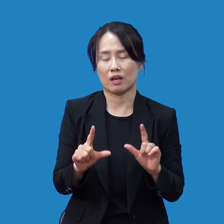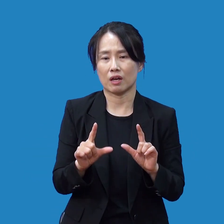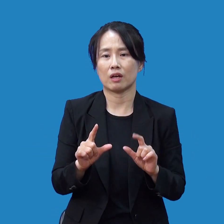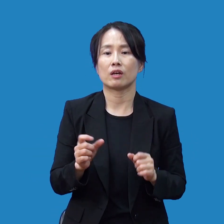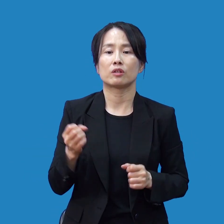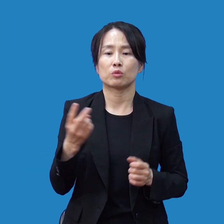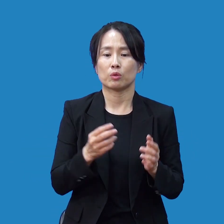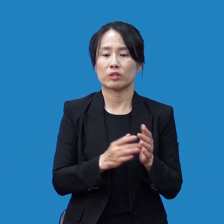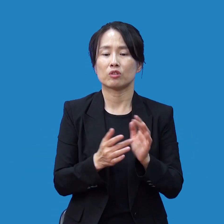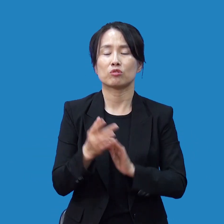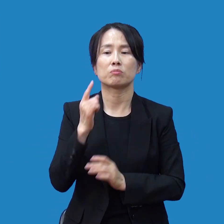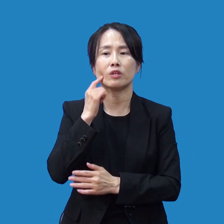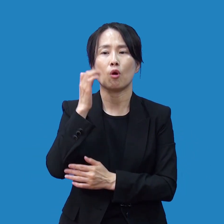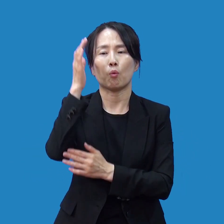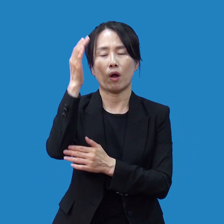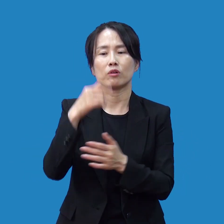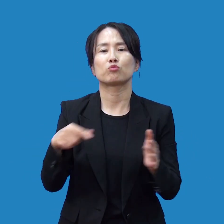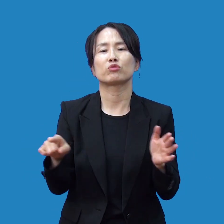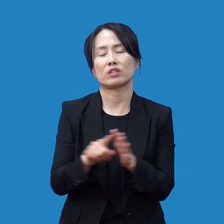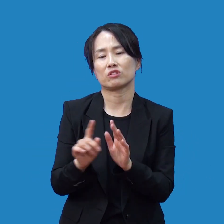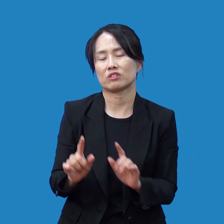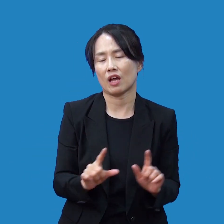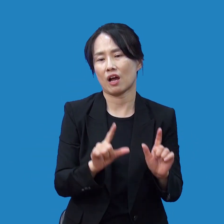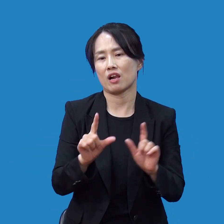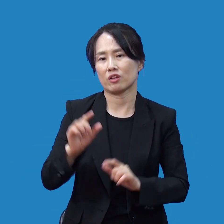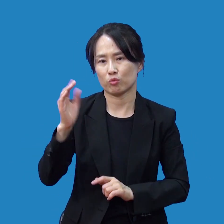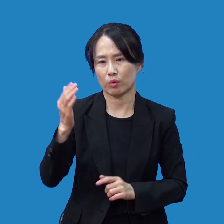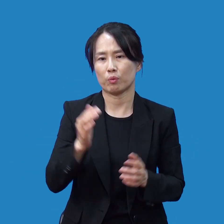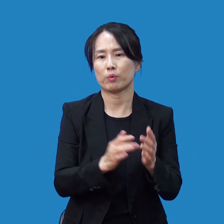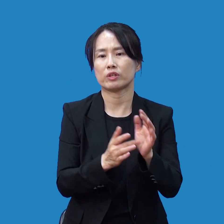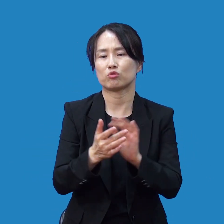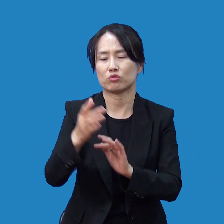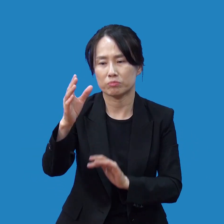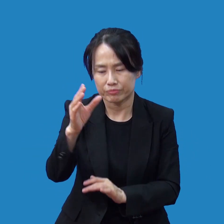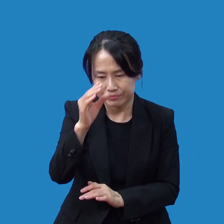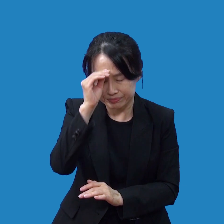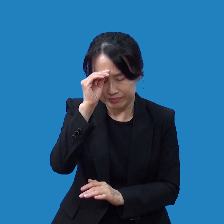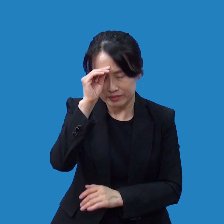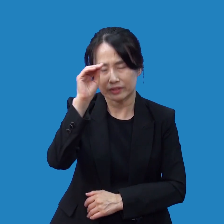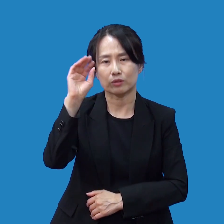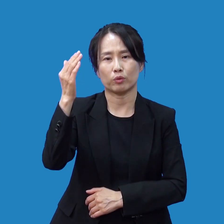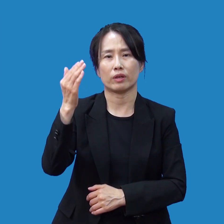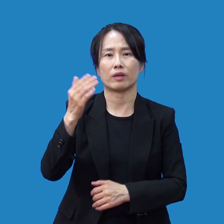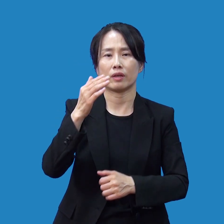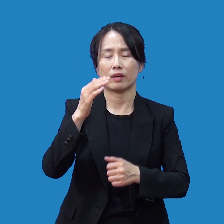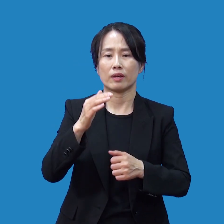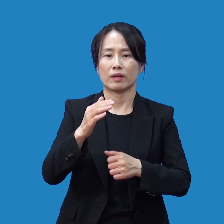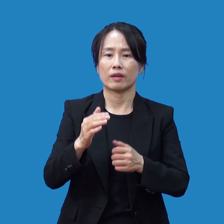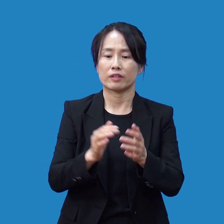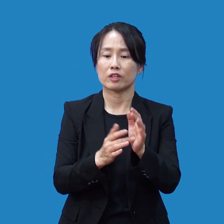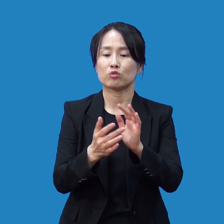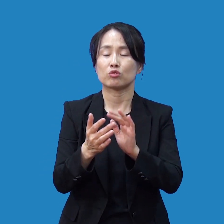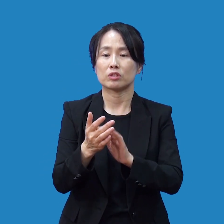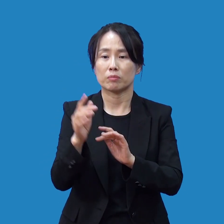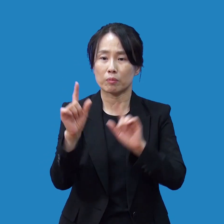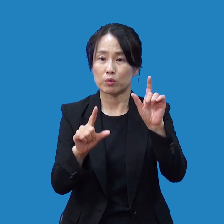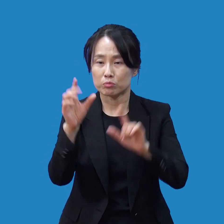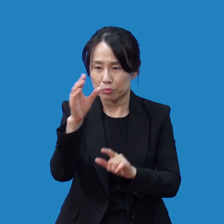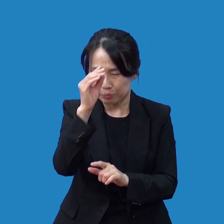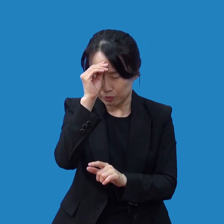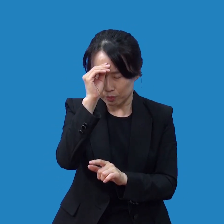구하죠. 또한 예수님을 닮아갑니다. 하나님의 아들의 형상을 본받아 가기